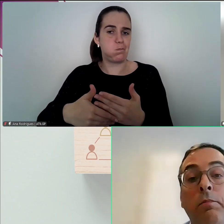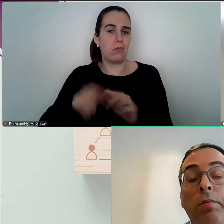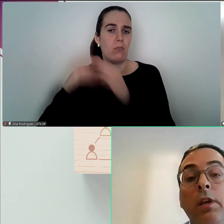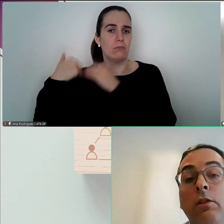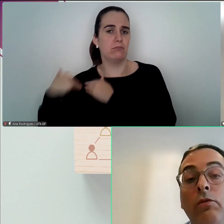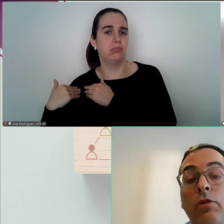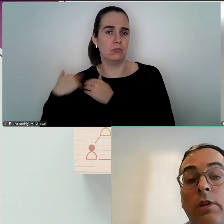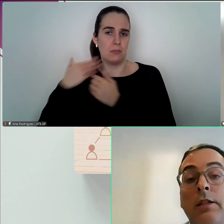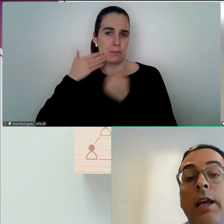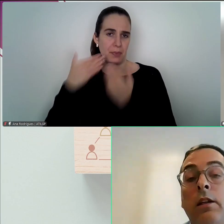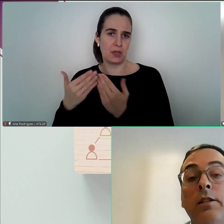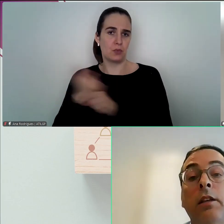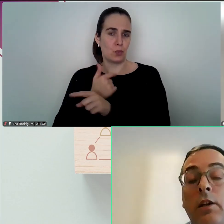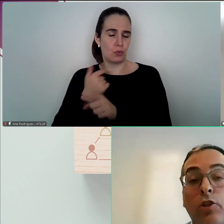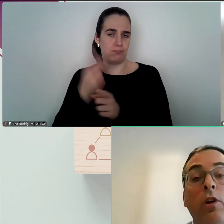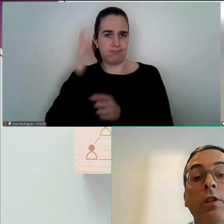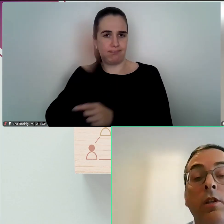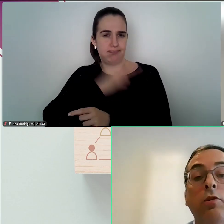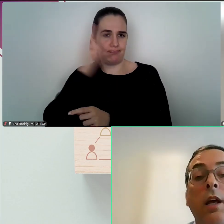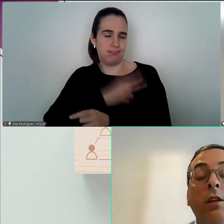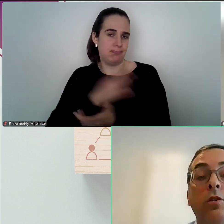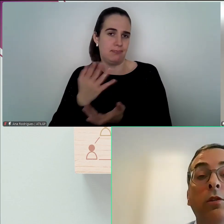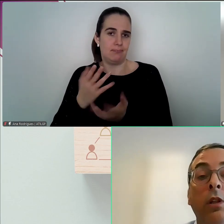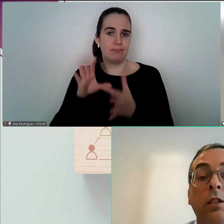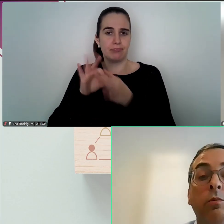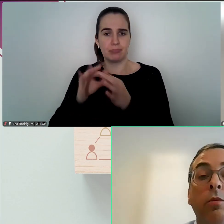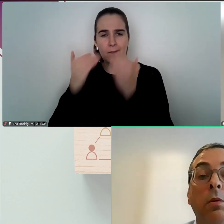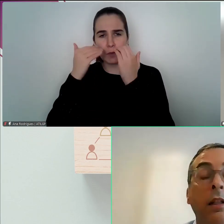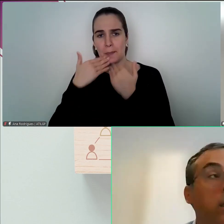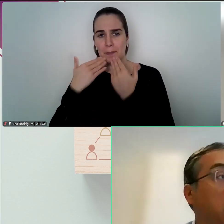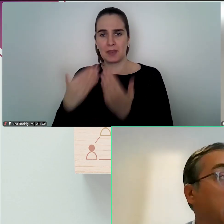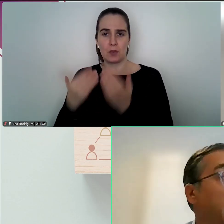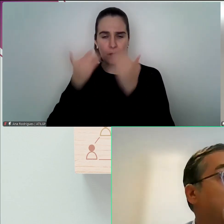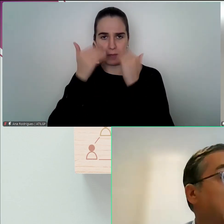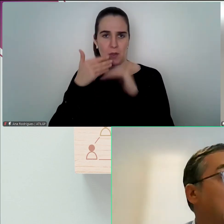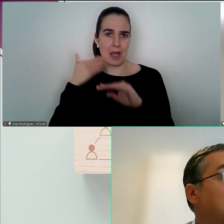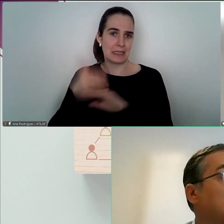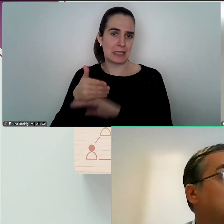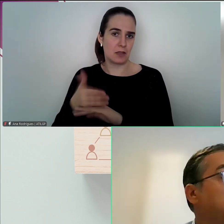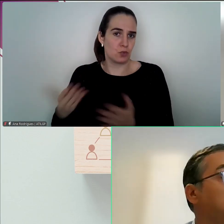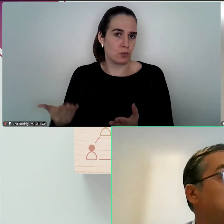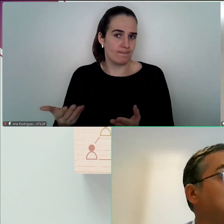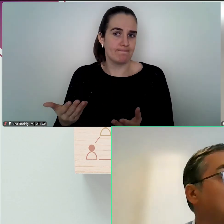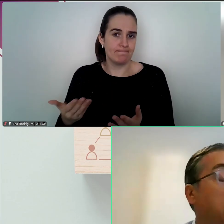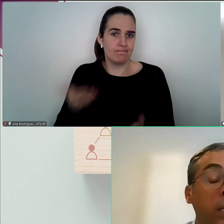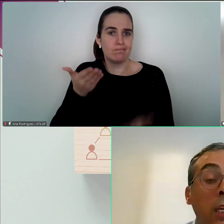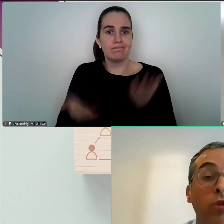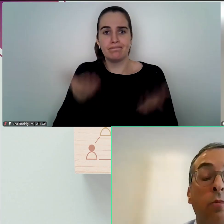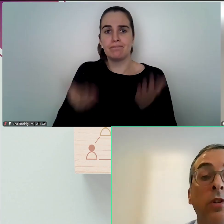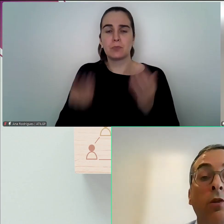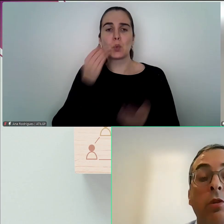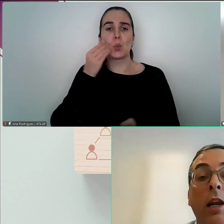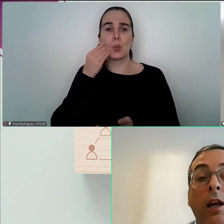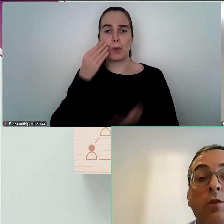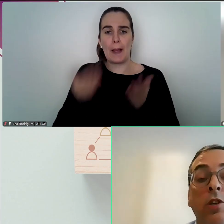assoberbados de pedidos, etc., etc., questões relacionadas com toda esta problemática e que isso